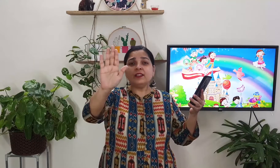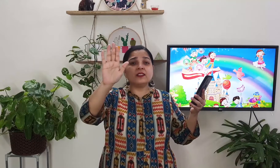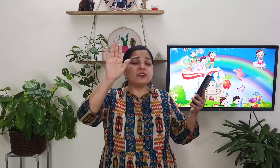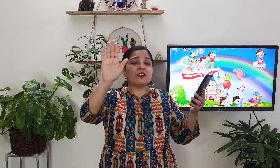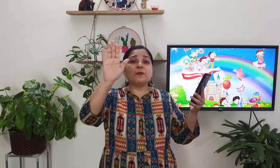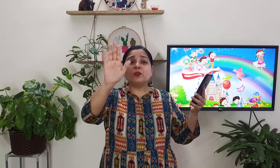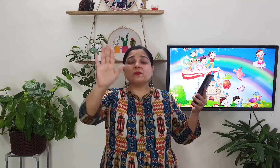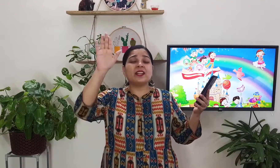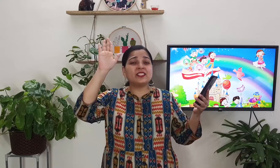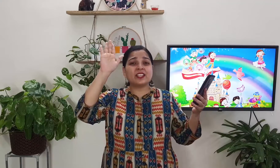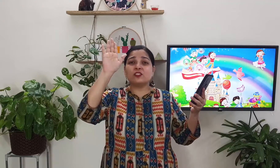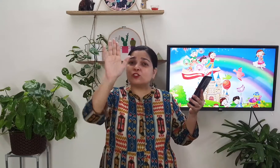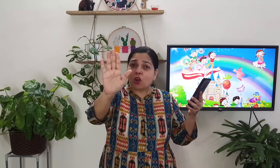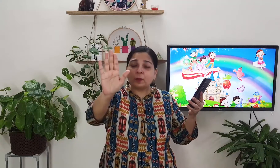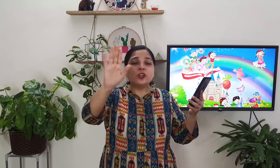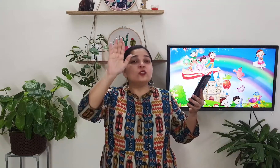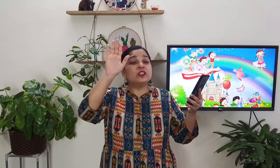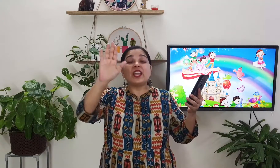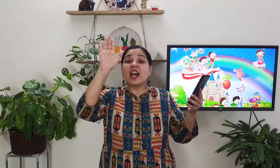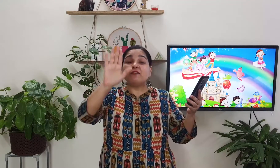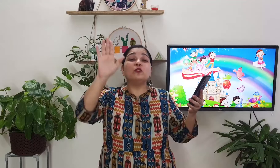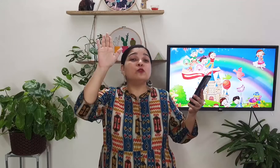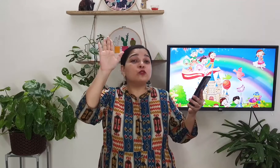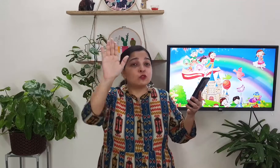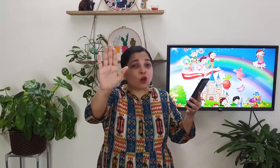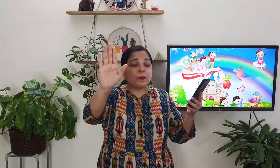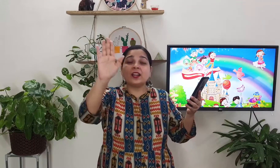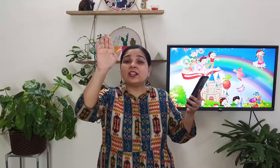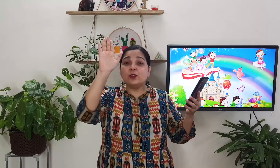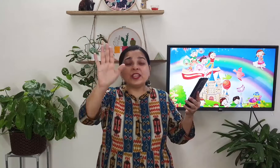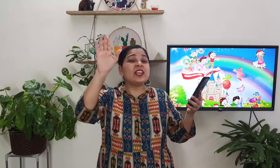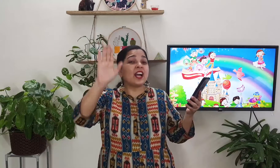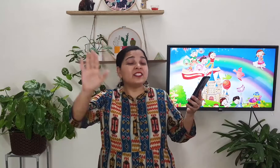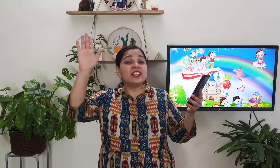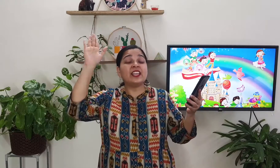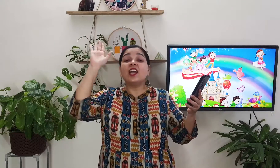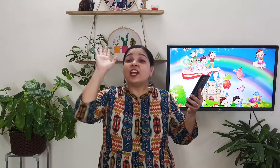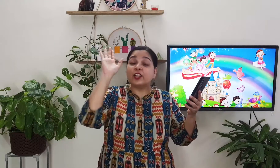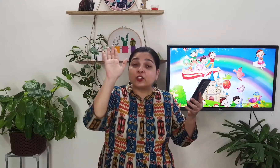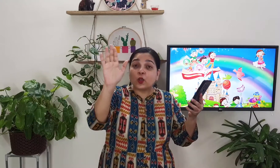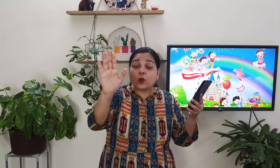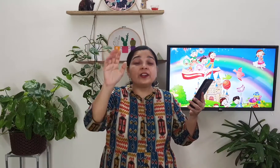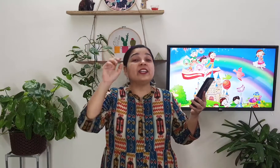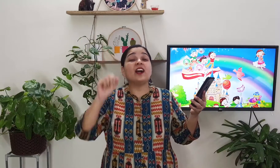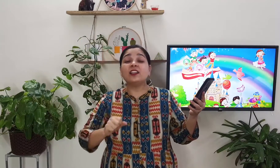போது எந்த கார்னாலும், பெரிது சிறிது யாருடைய கார்னாலும் முக்கியமல்ல,